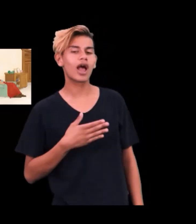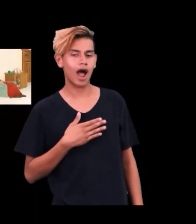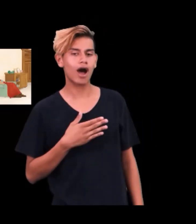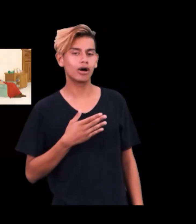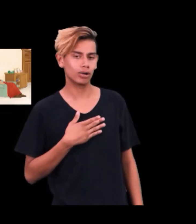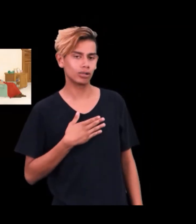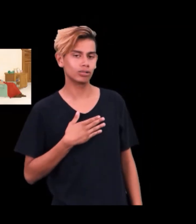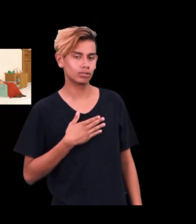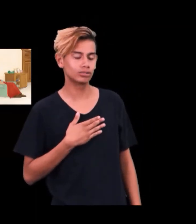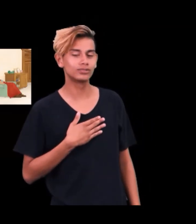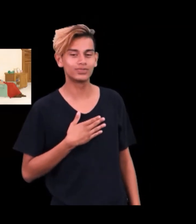aho.